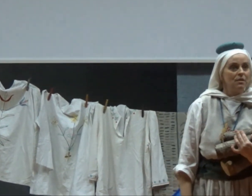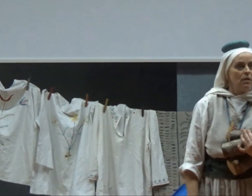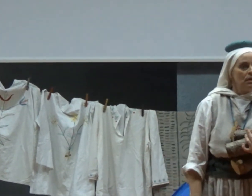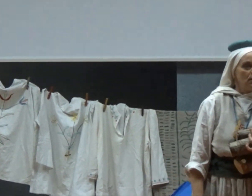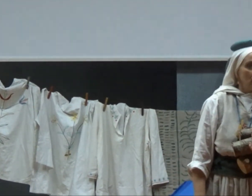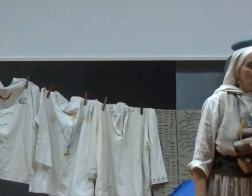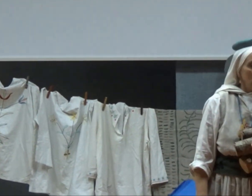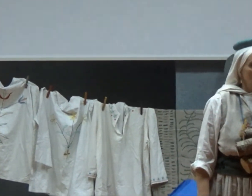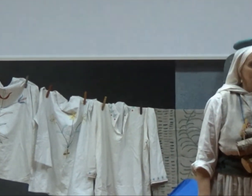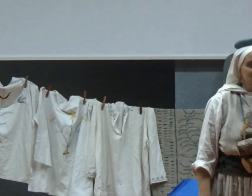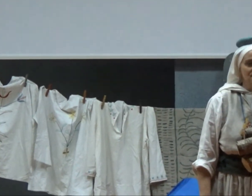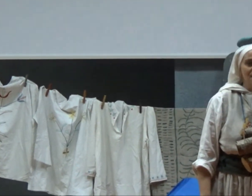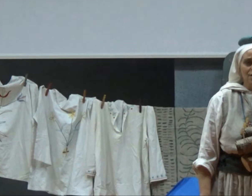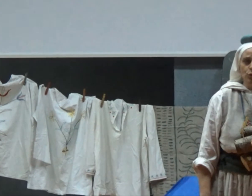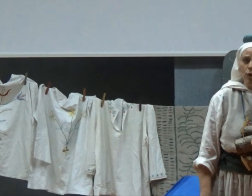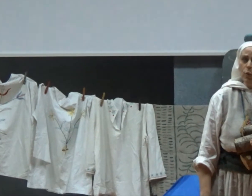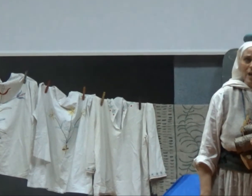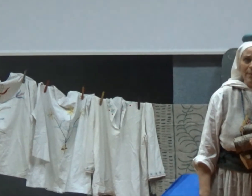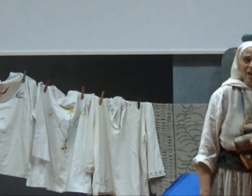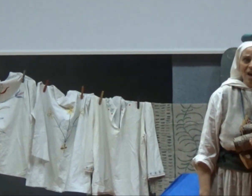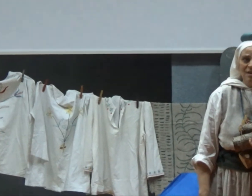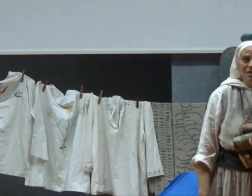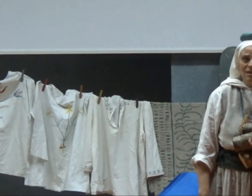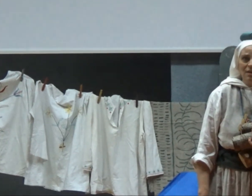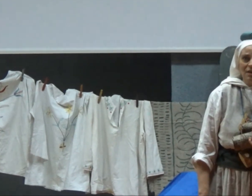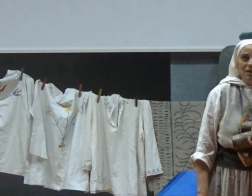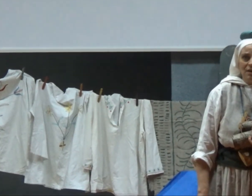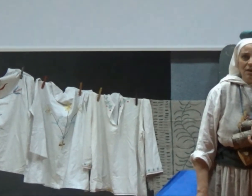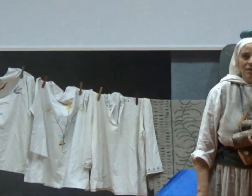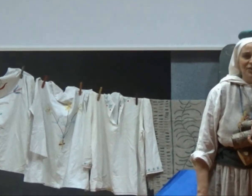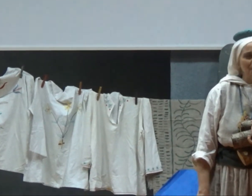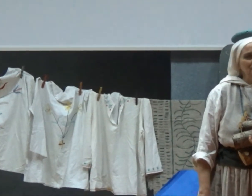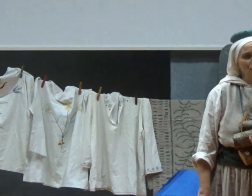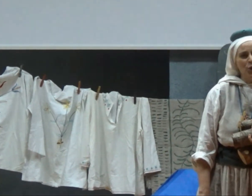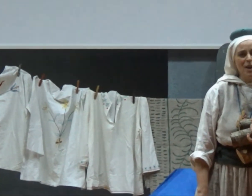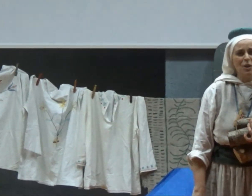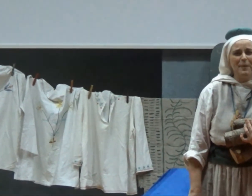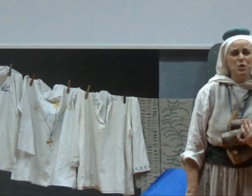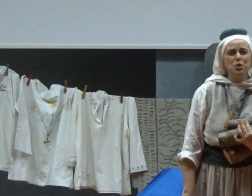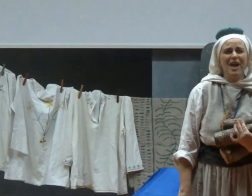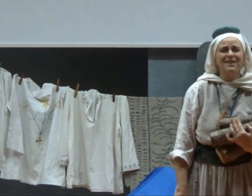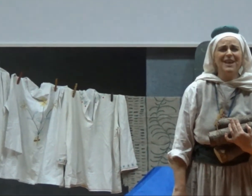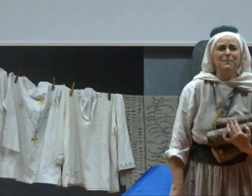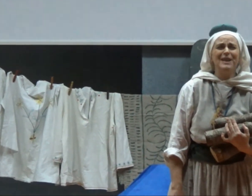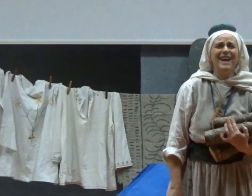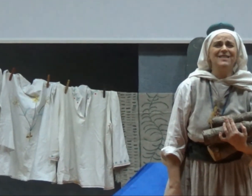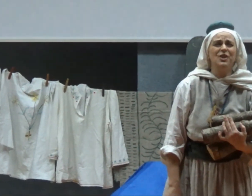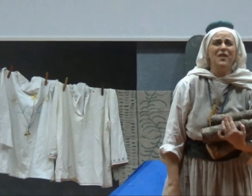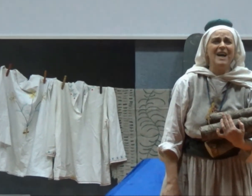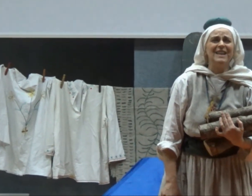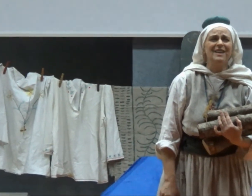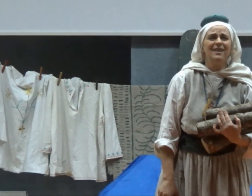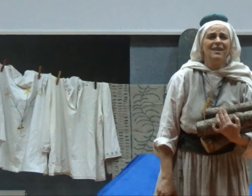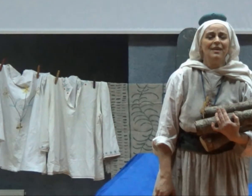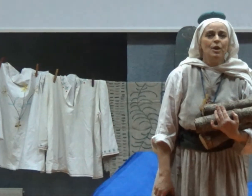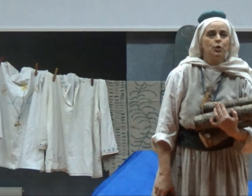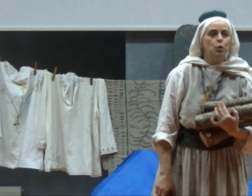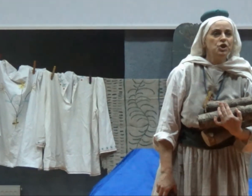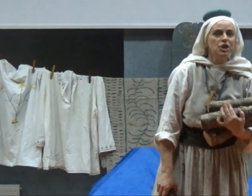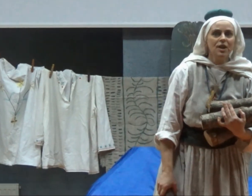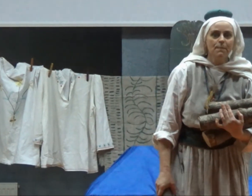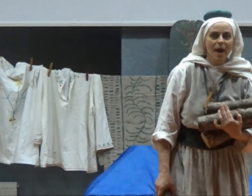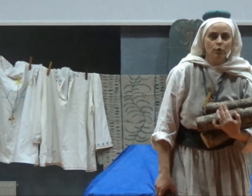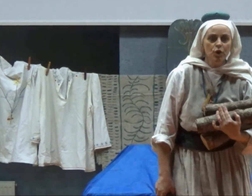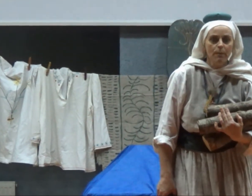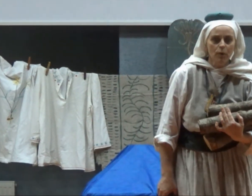gyvi? O gal seniai jau jau nebėra? Taip norėti pasižiūrėti, kaip jie ten gyvena.